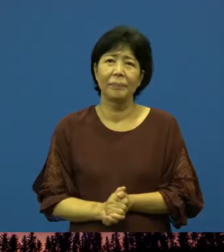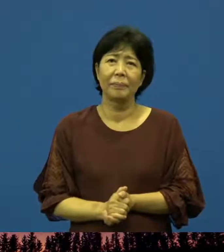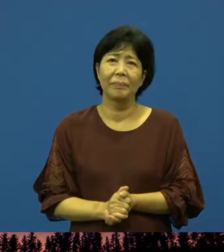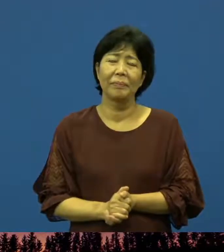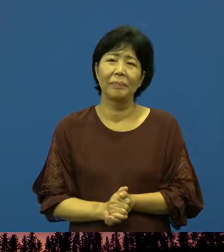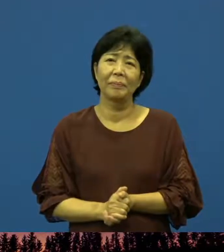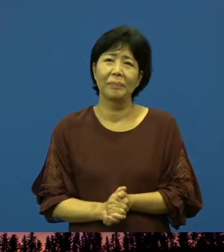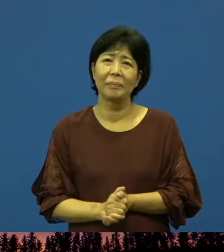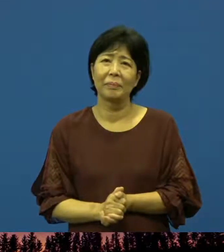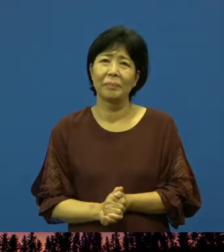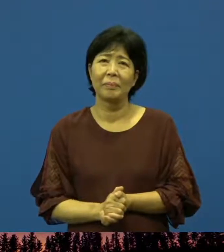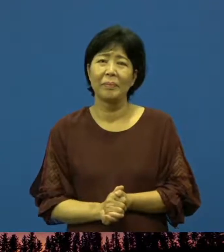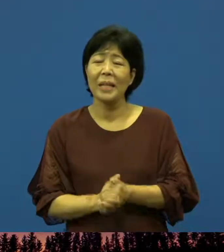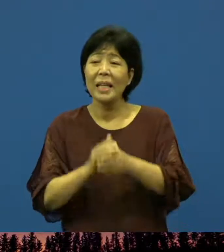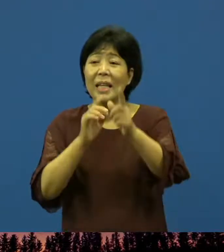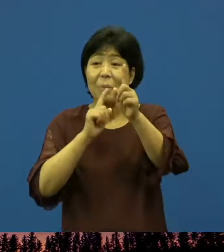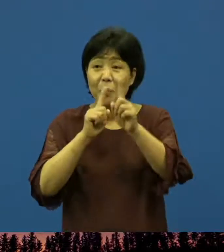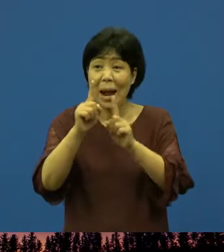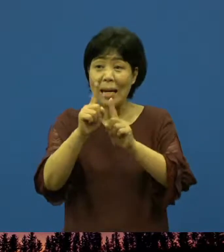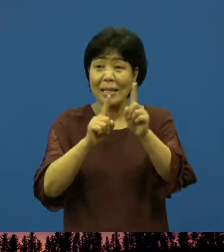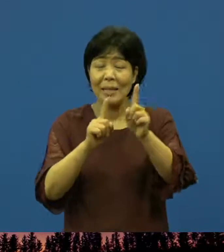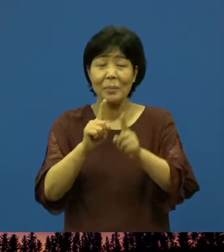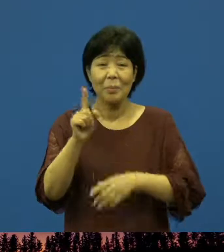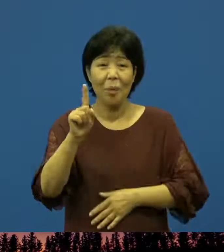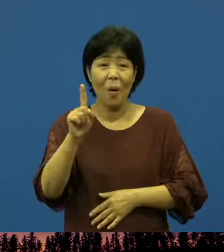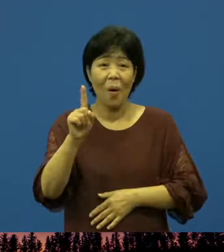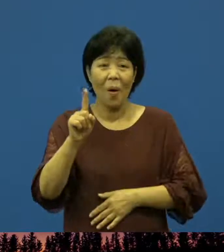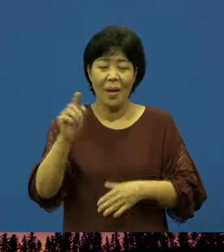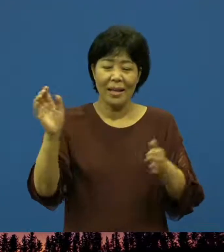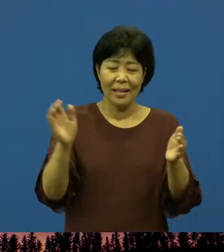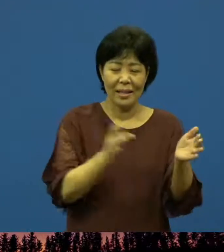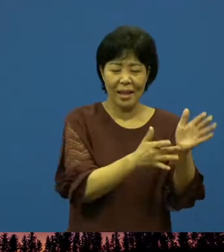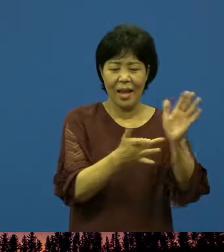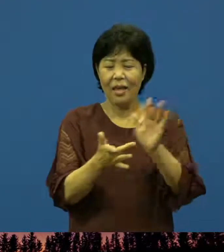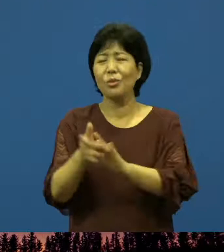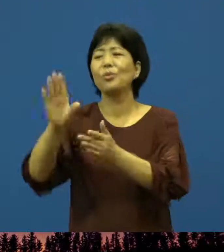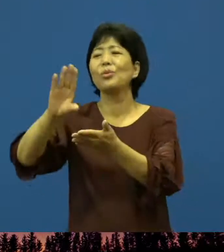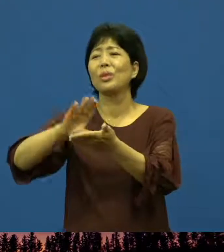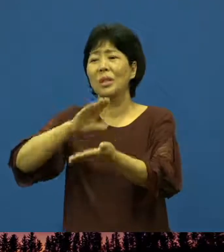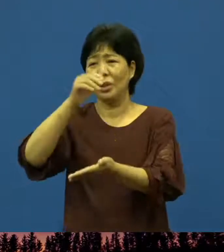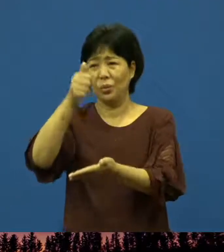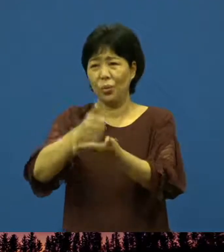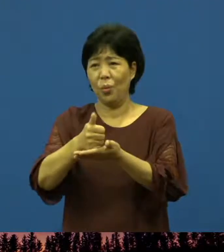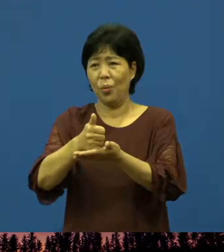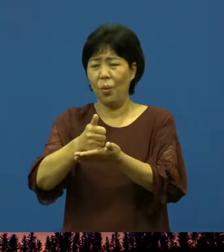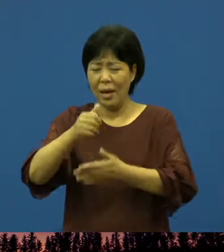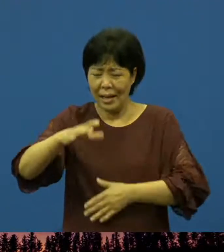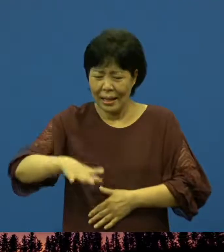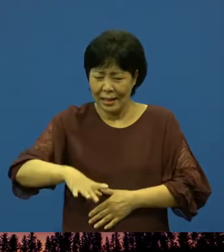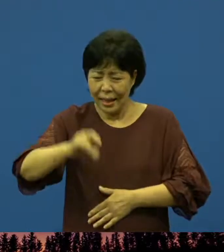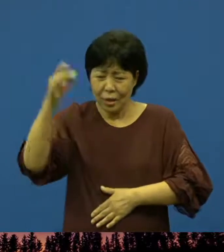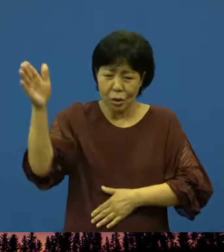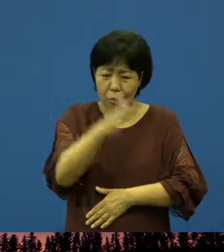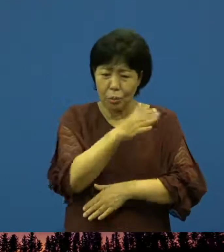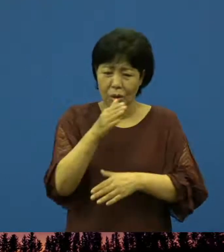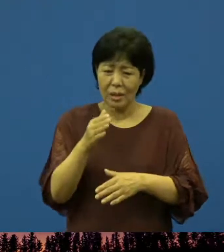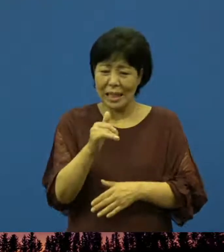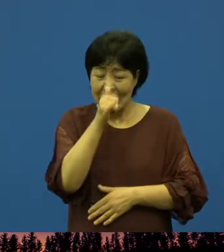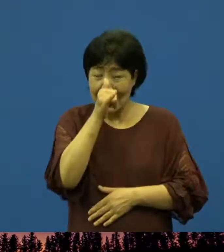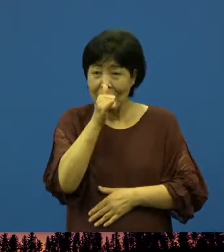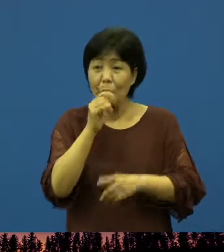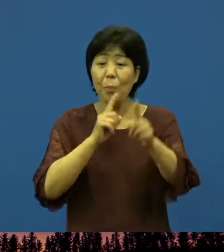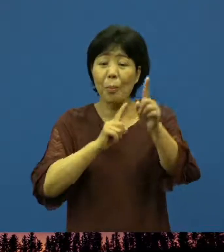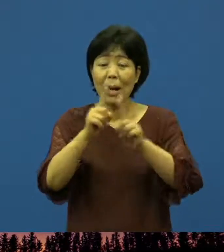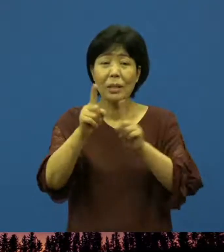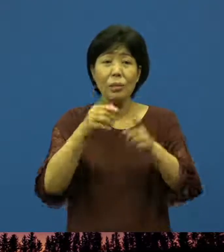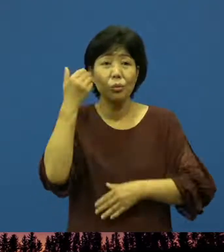이게 누구의 말씀입니까? 요한은 처음부터 예수 그리스도의 말씀하고 있는 태초부터 있는 생명의 말씀은